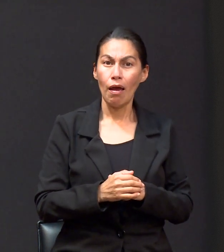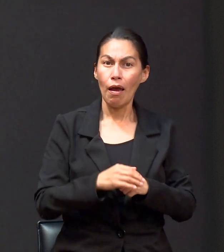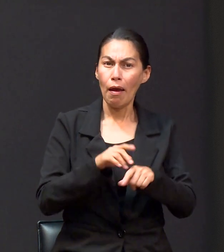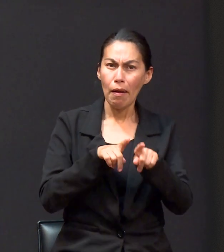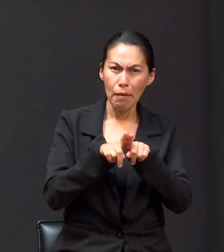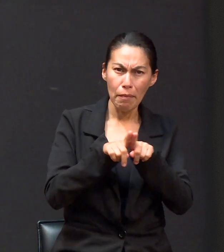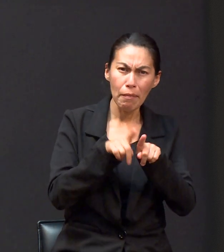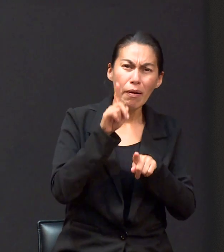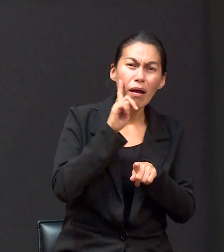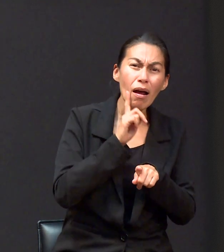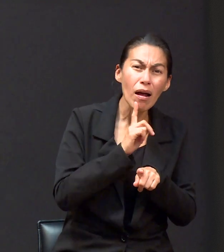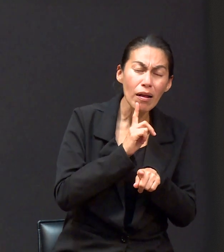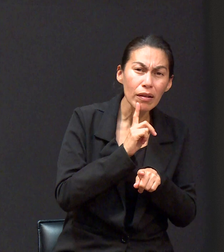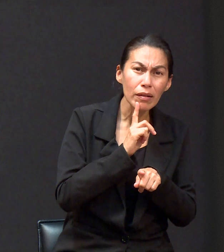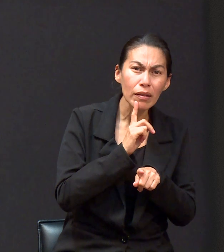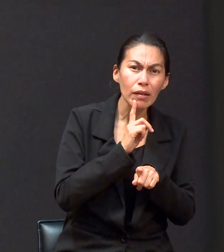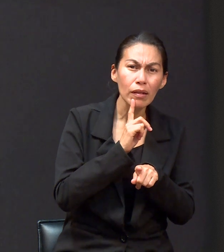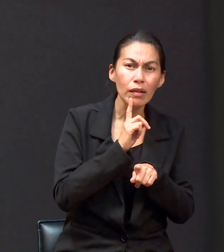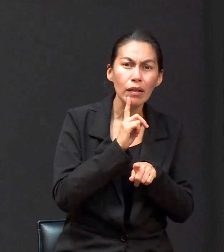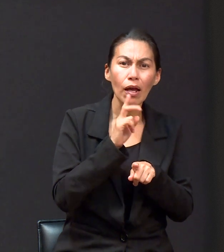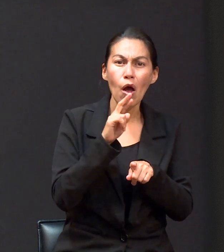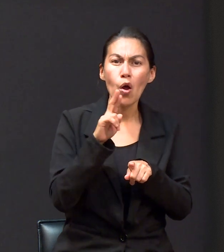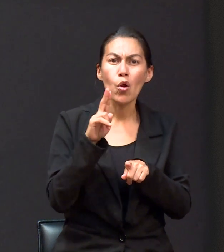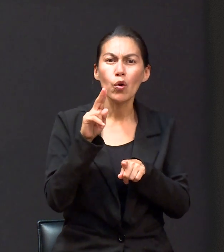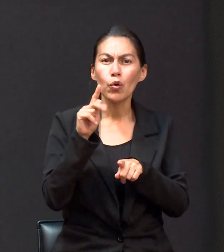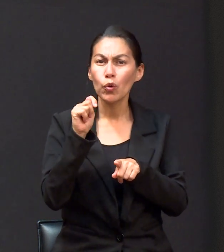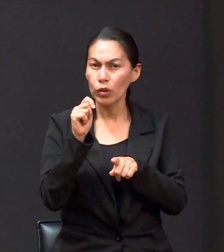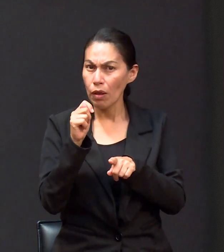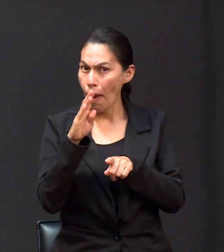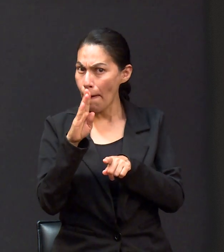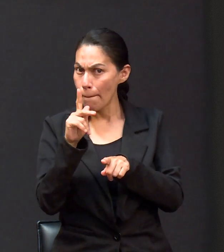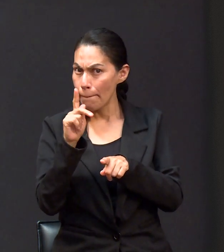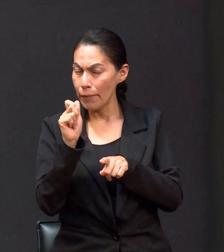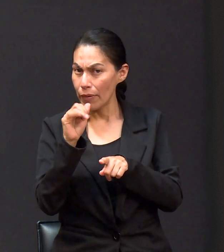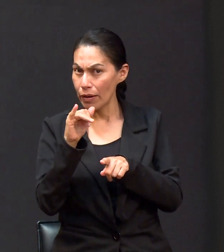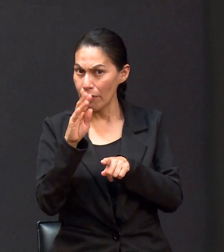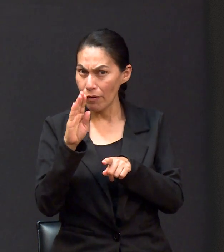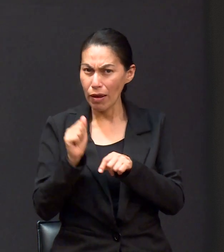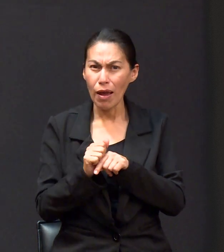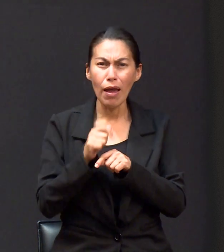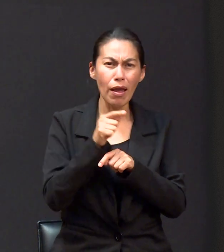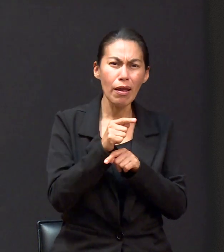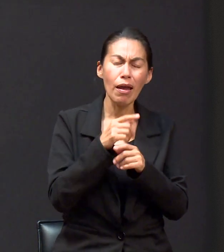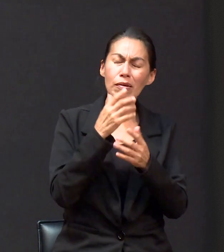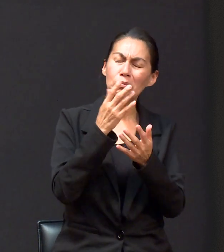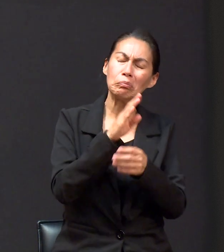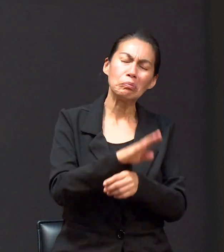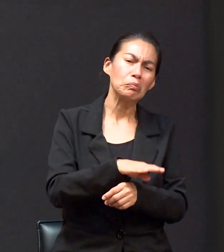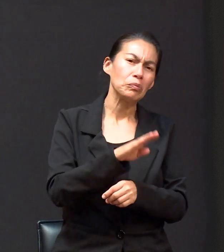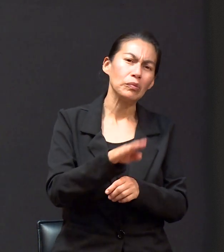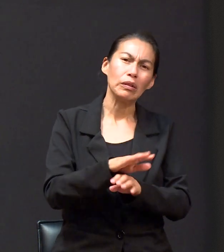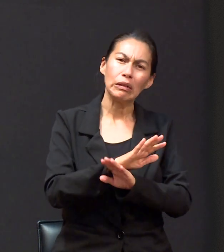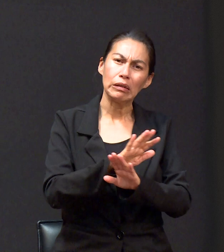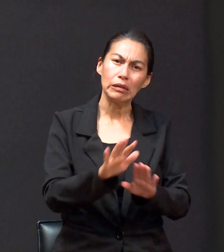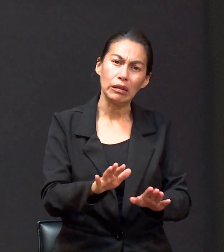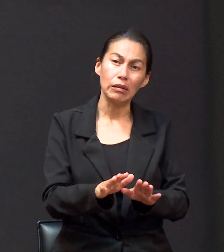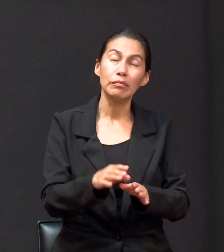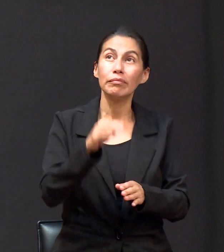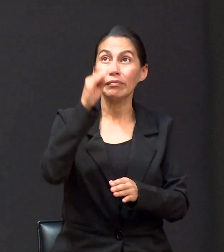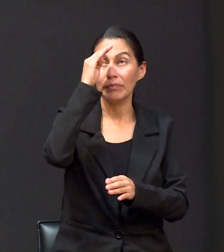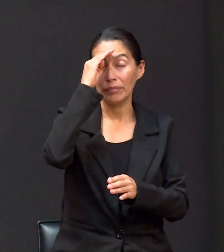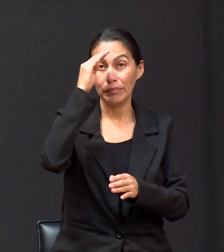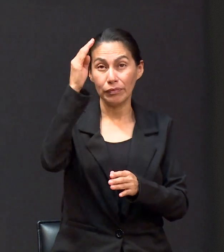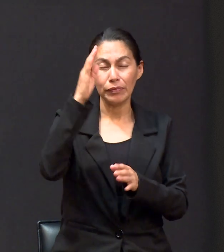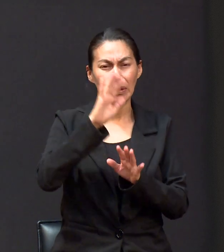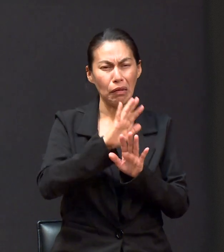Mi querida, nuestra querida hermana Ruth de Paiva ya descansa en los brazos